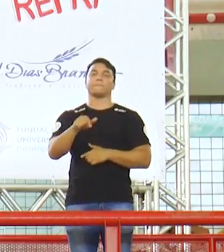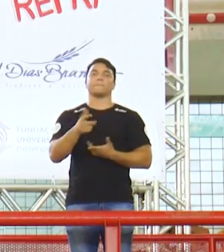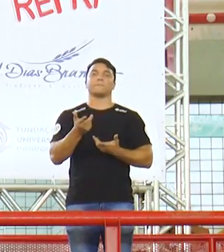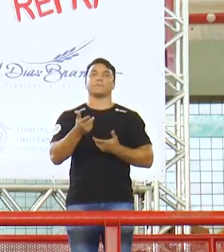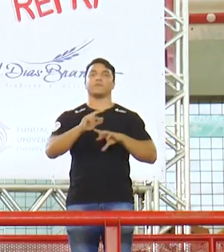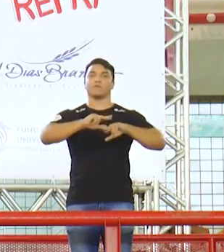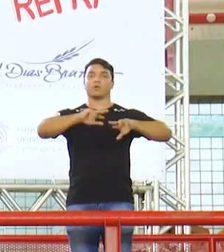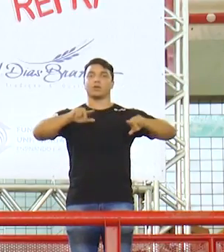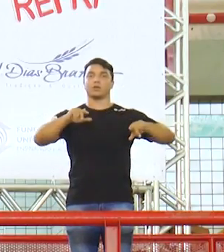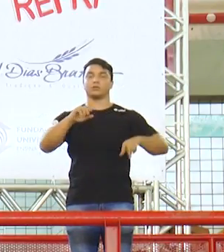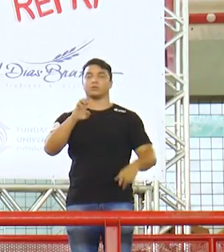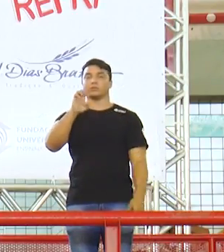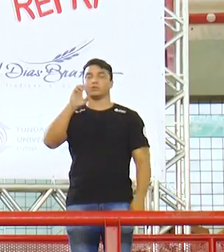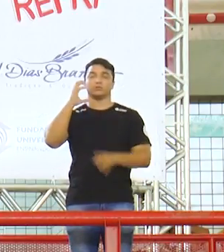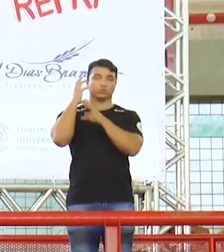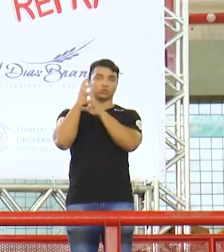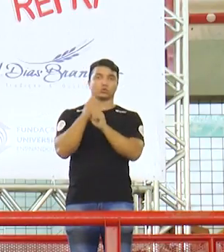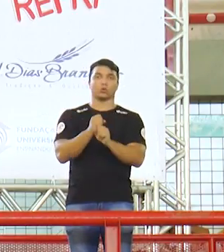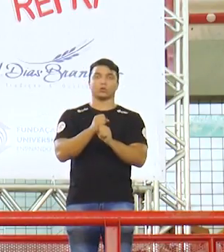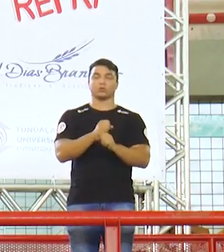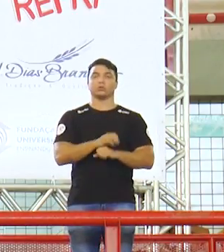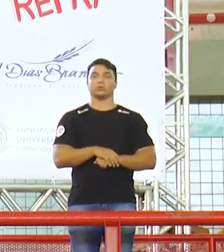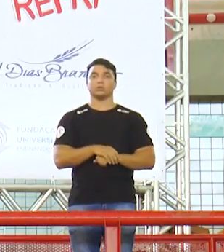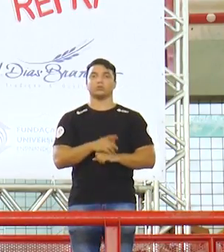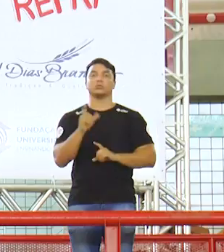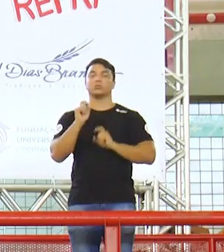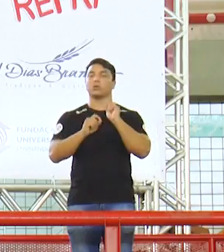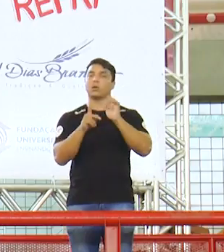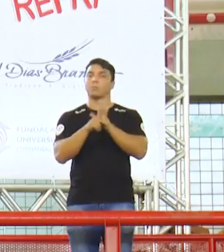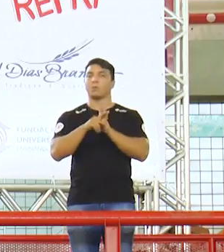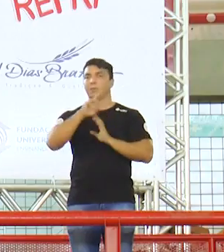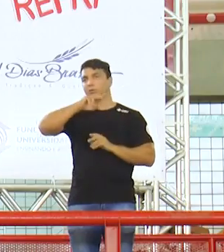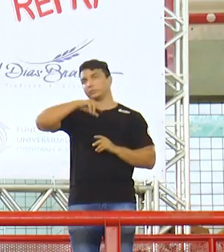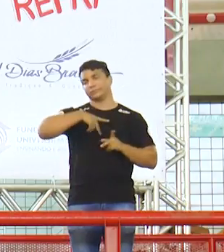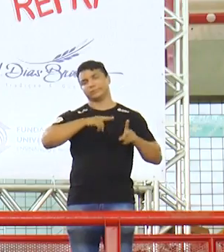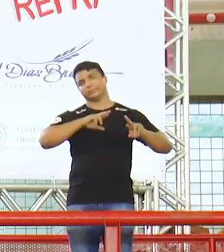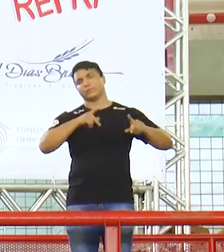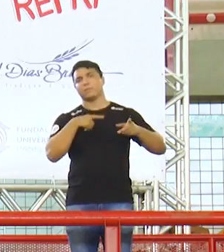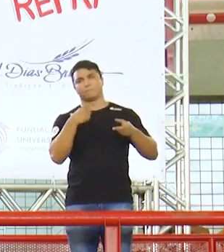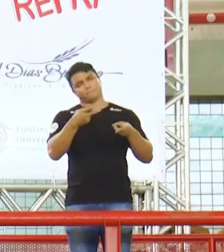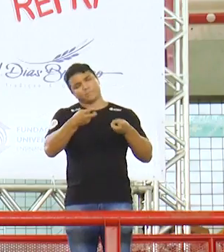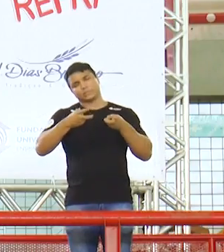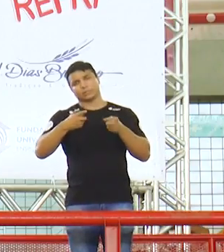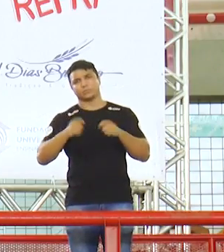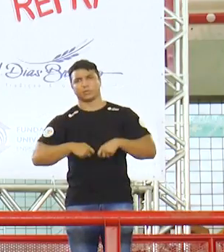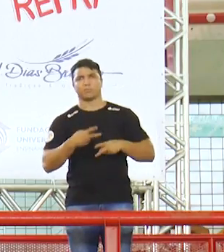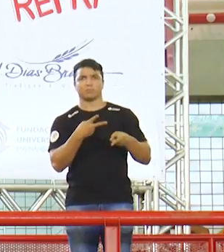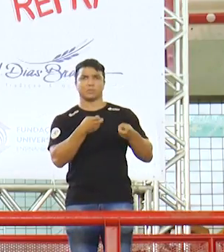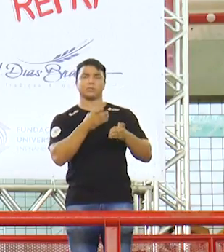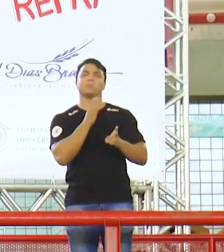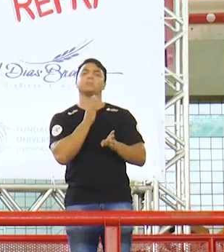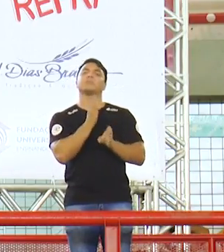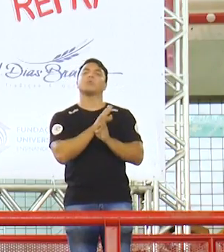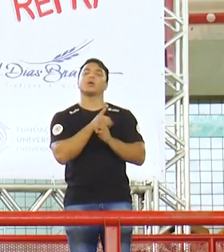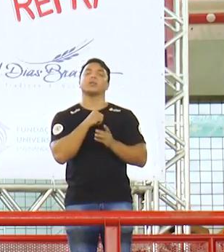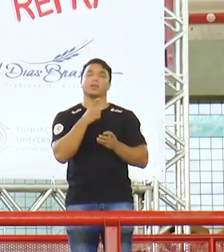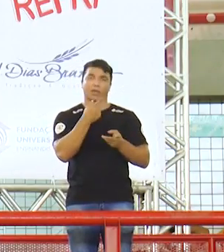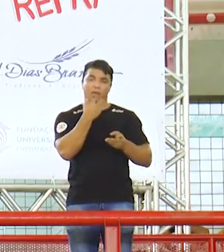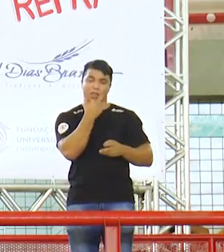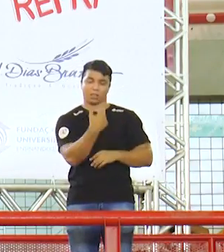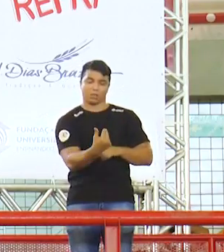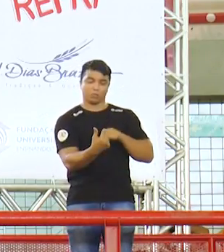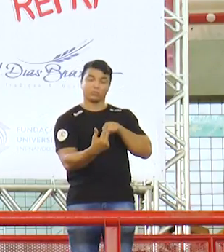variação histórica, que é mais do que natural de perceber, porque evidentemente a